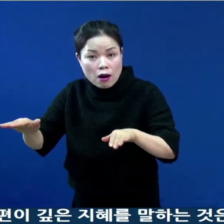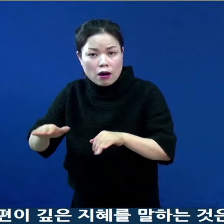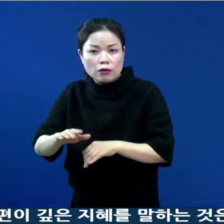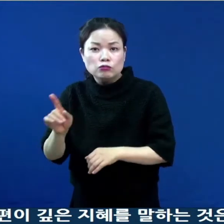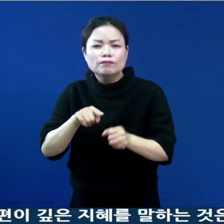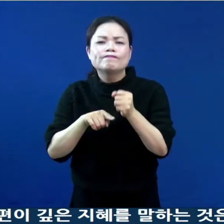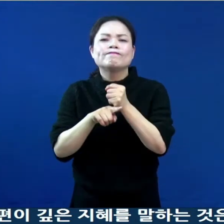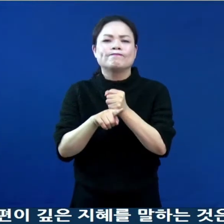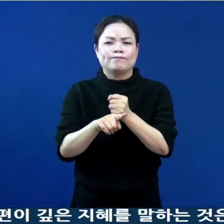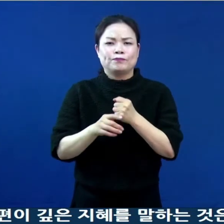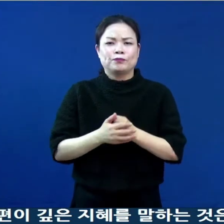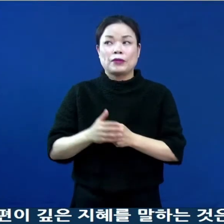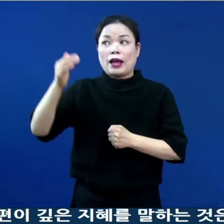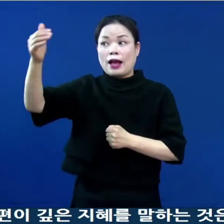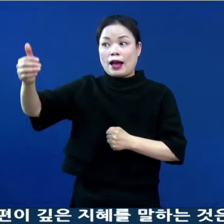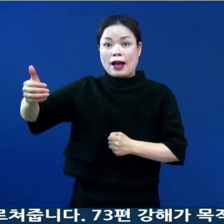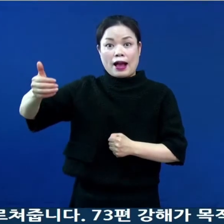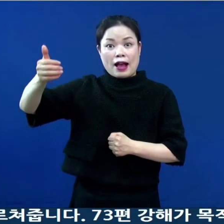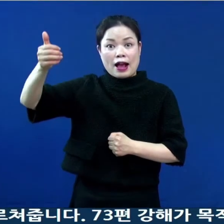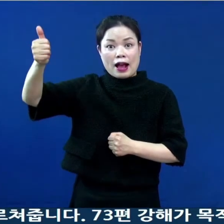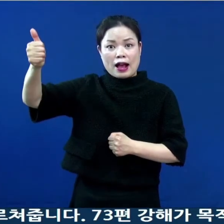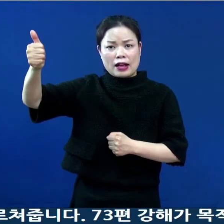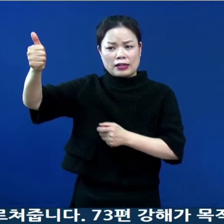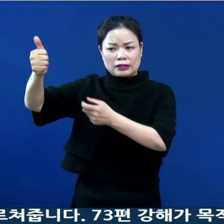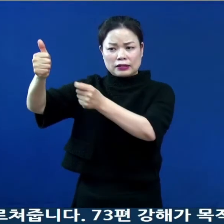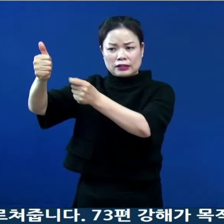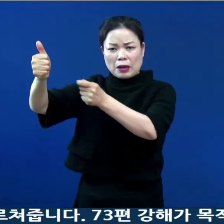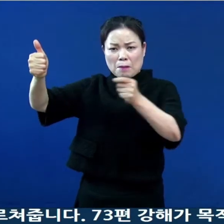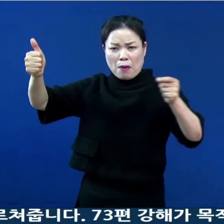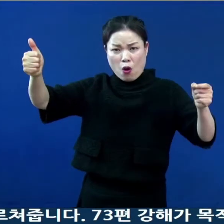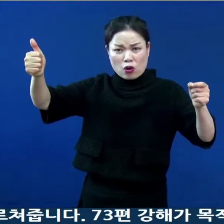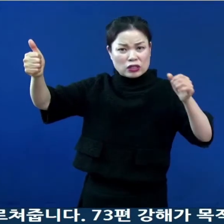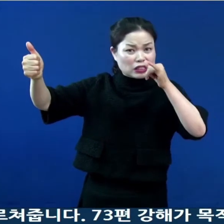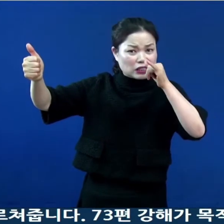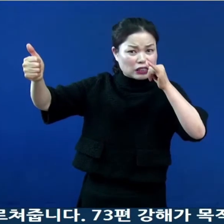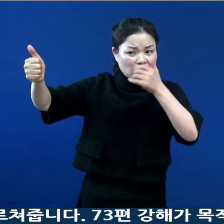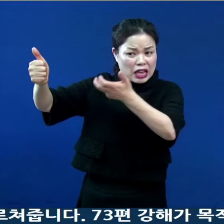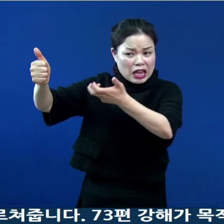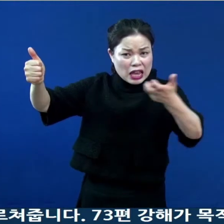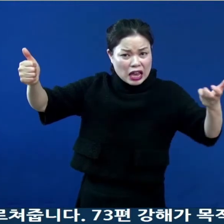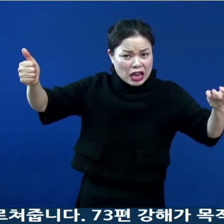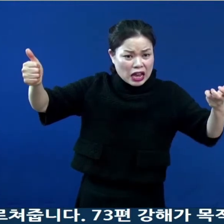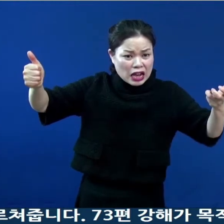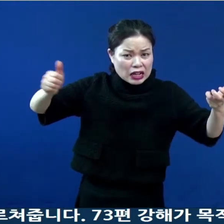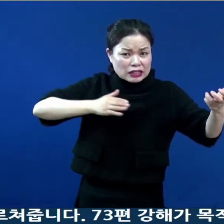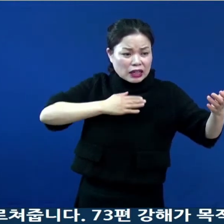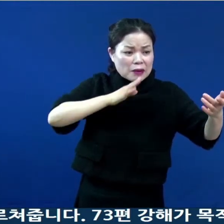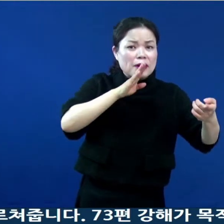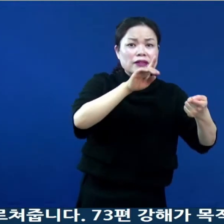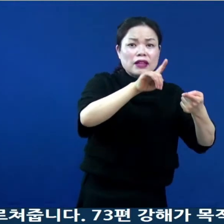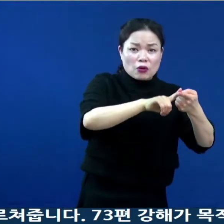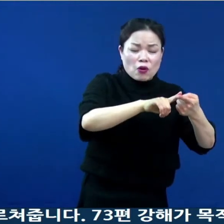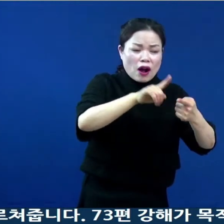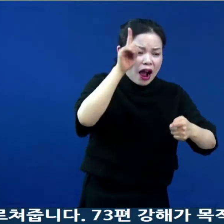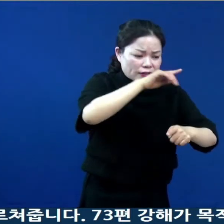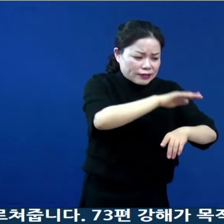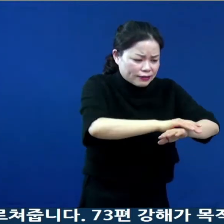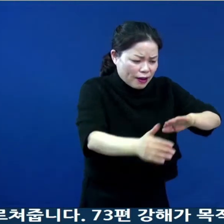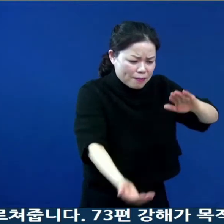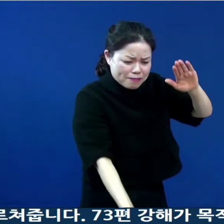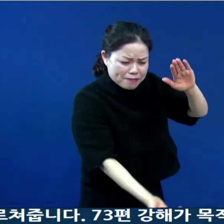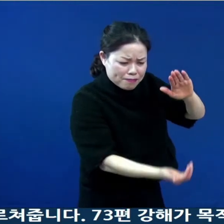무슨 의미냐면, 하나님께 멀어져 있었을 때, 자기가 정당하다고,